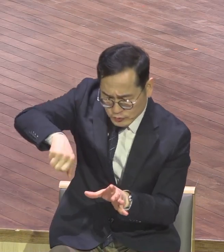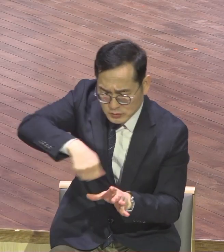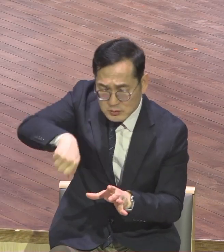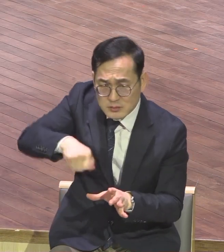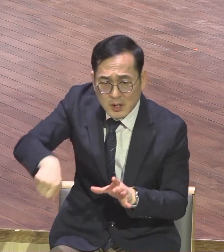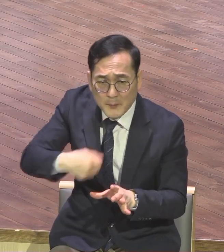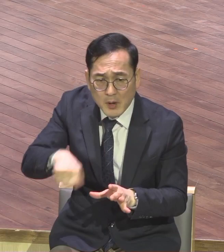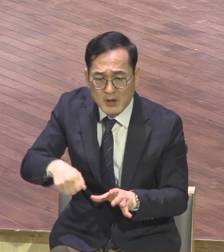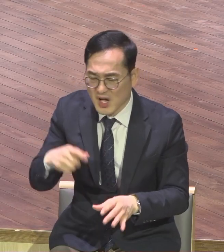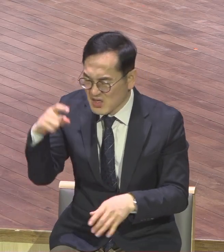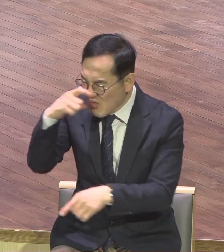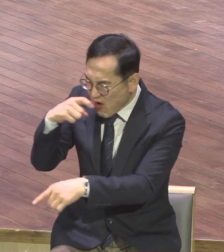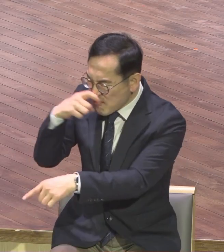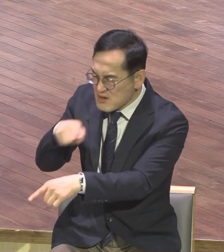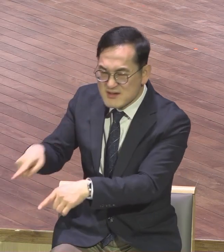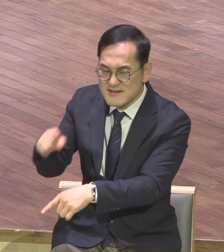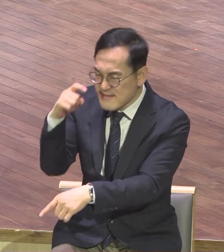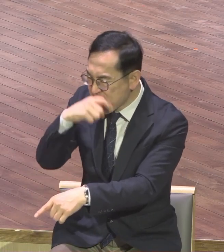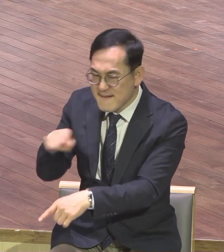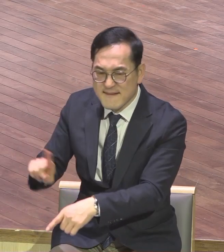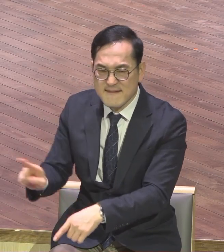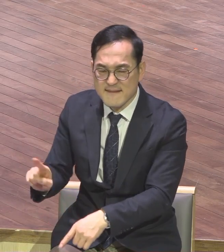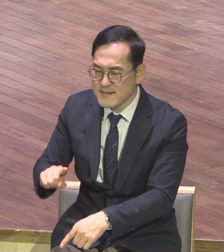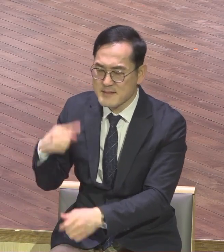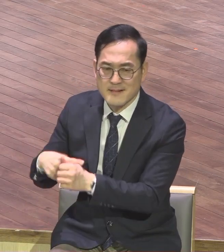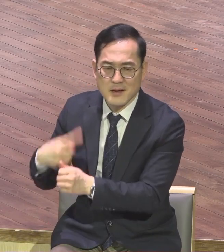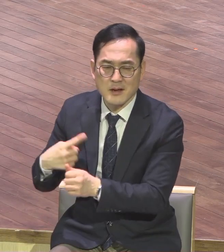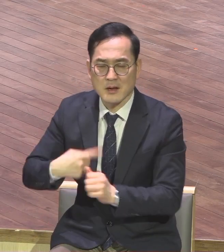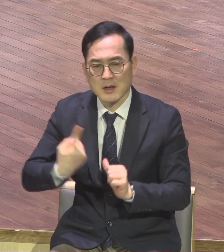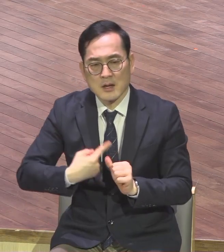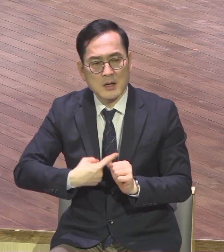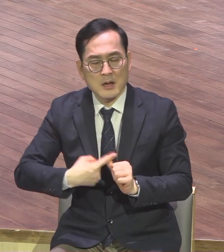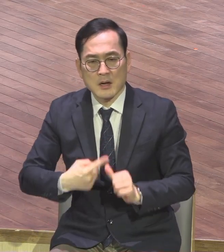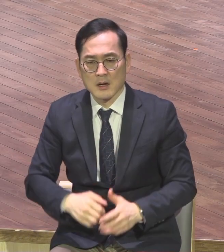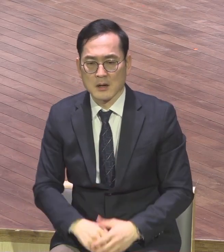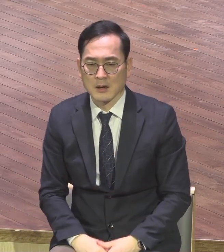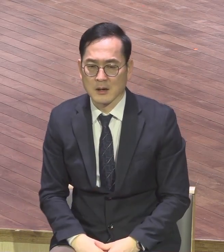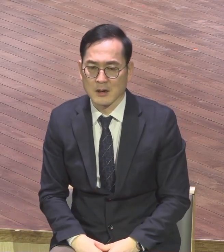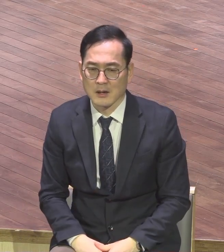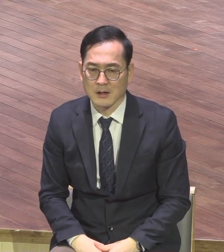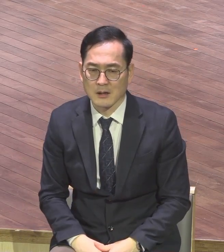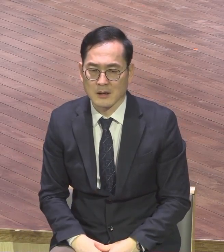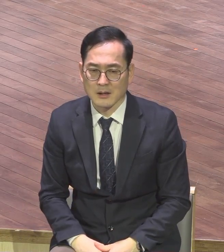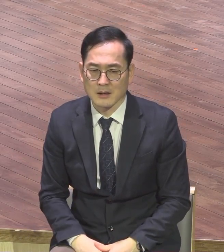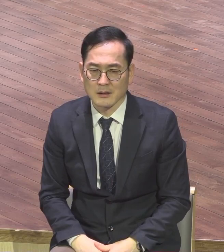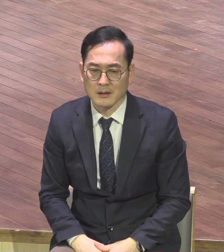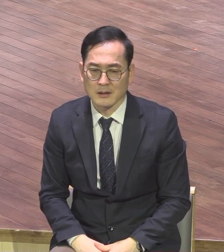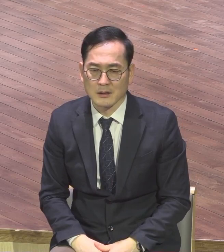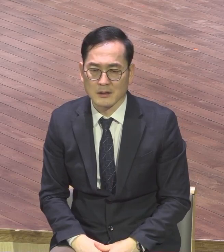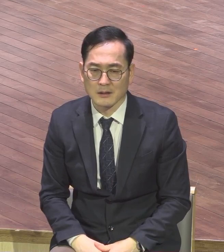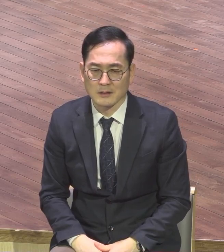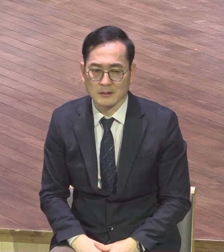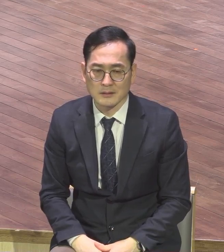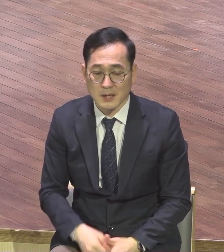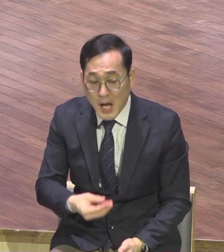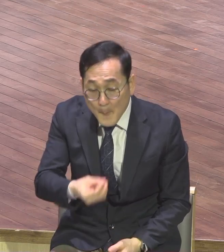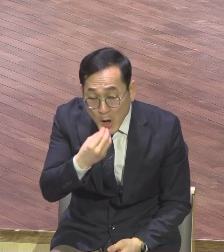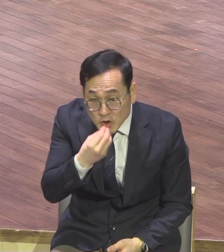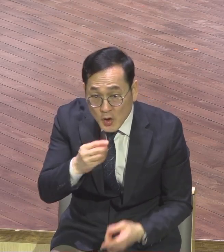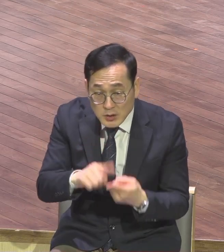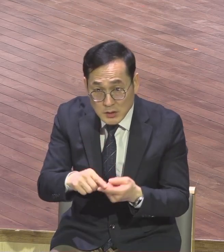왜? 더러운 거라고. 유대인들은요 그때나 지금이나 똑같이 먹는 거 입에 들어간